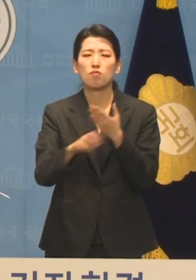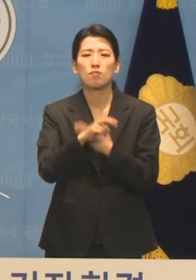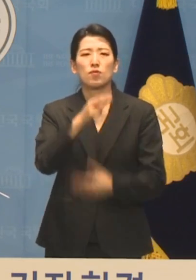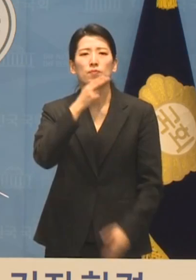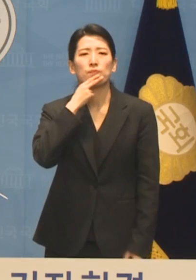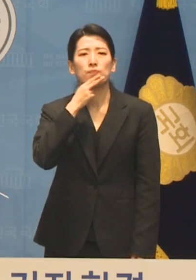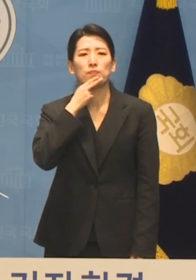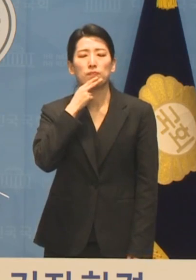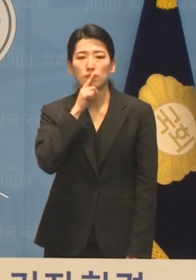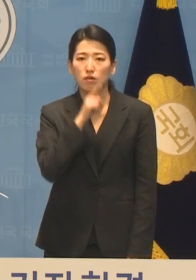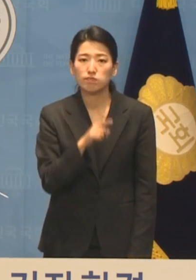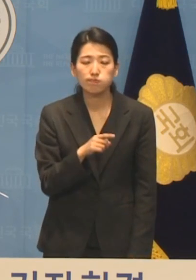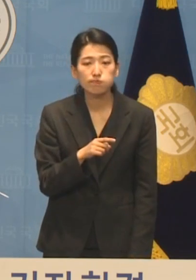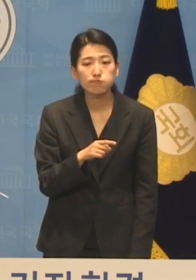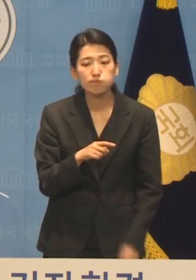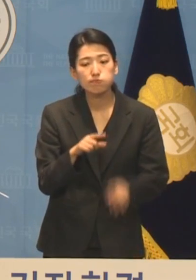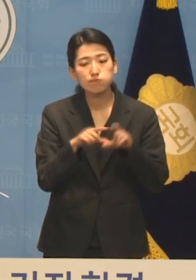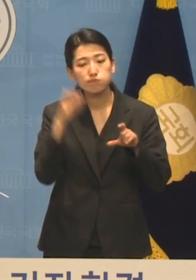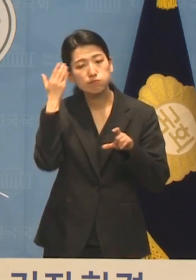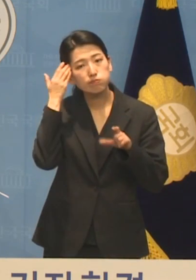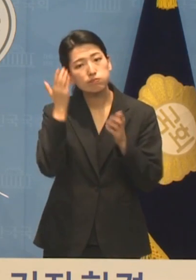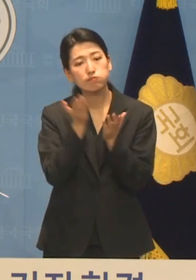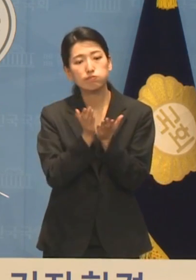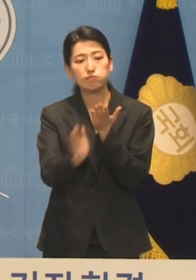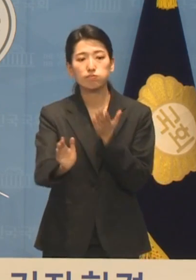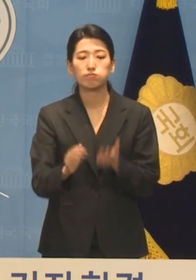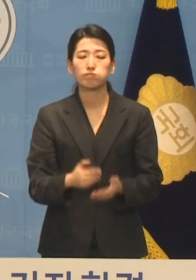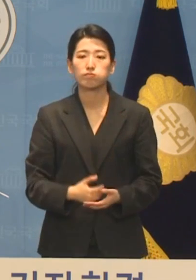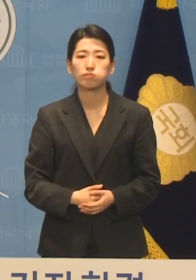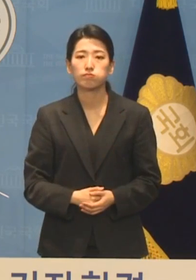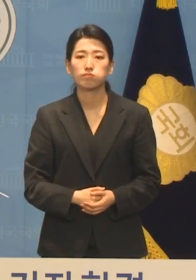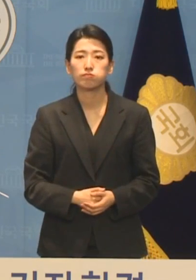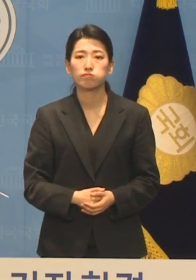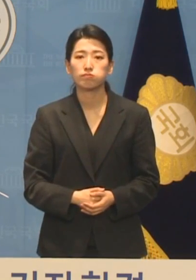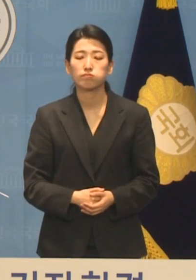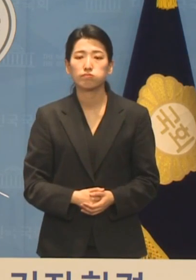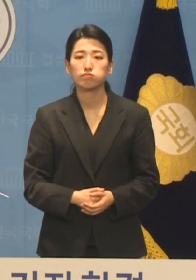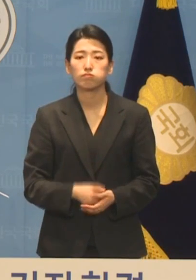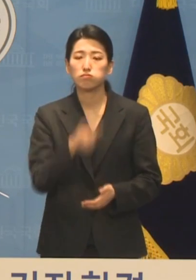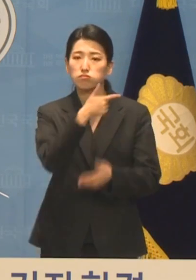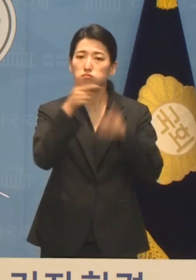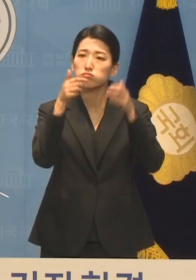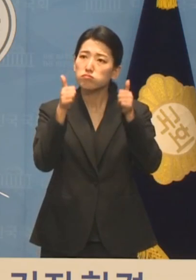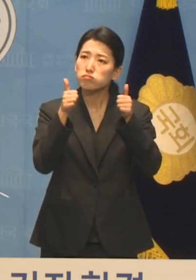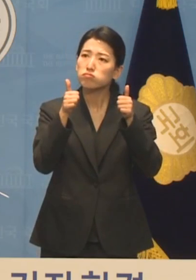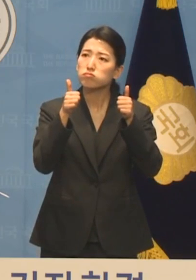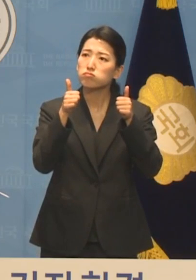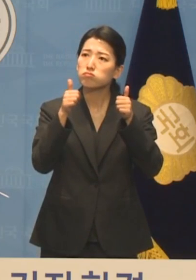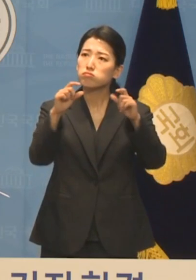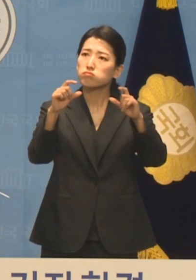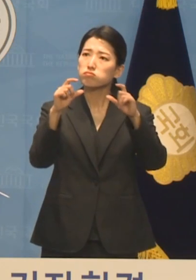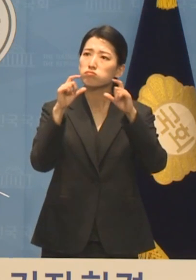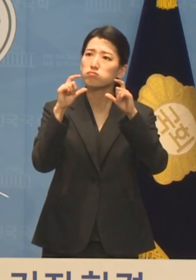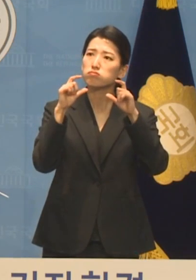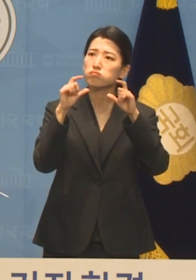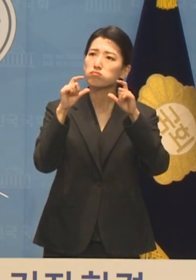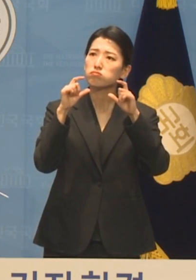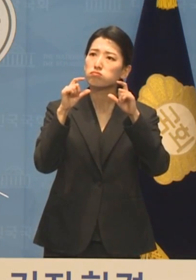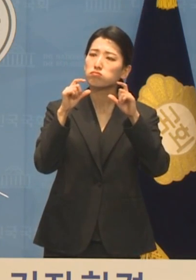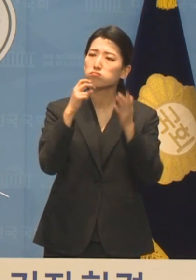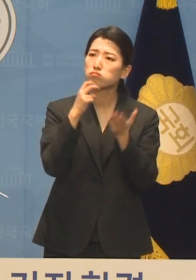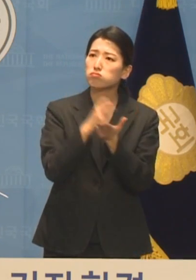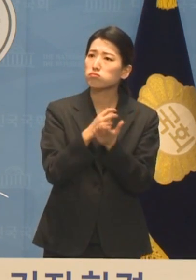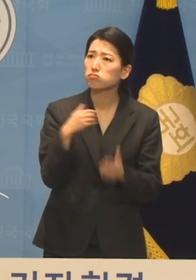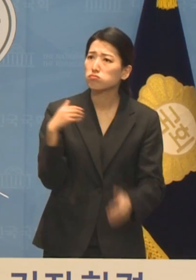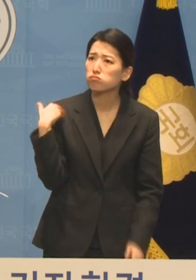말합니다. 상식을 멀리 벗어난 판결입니다. 대법원이 도대체 왜 이런 판결을 할까요? 법리를 모르는